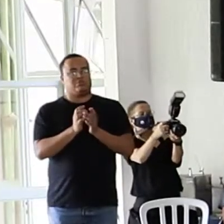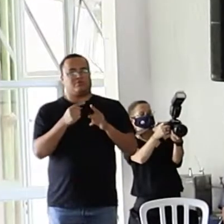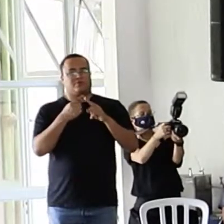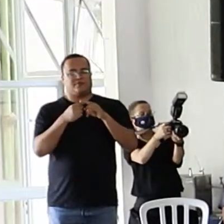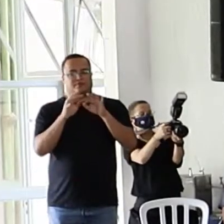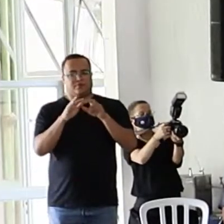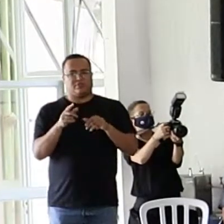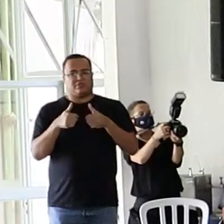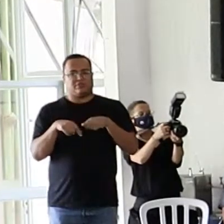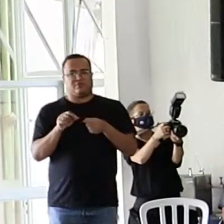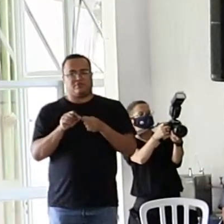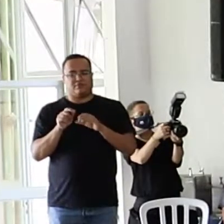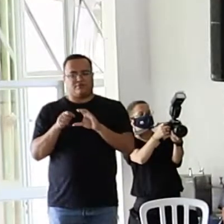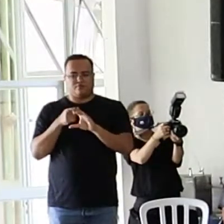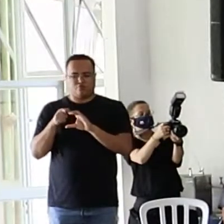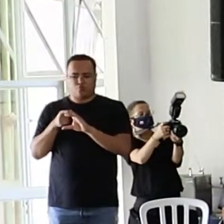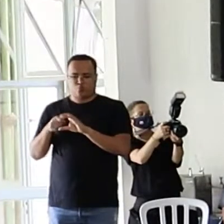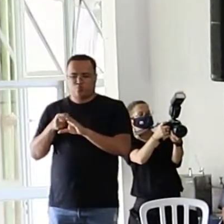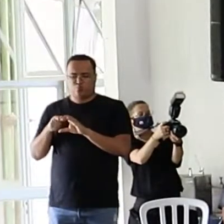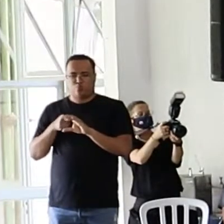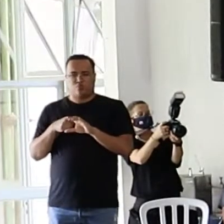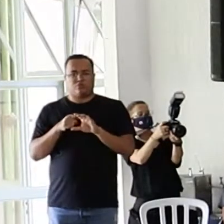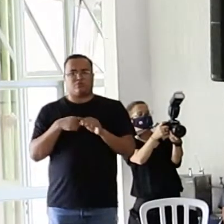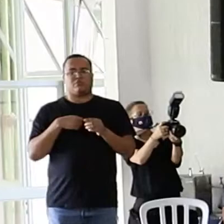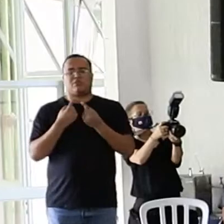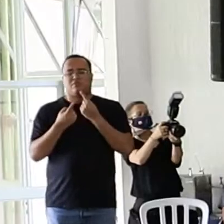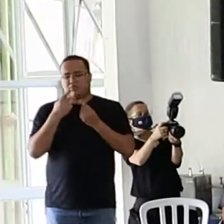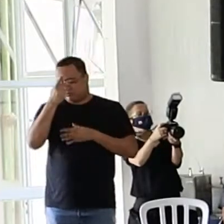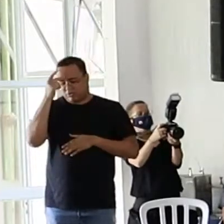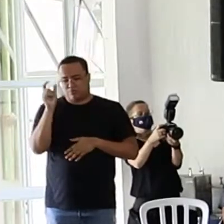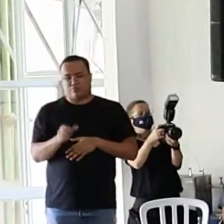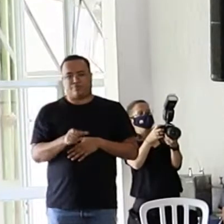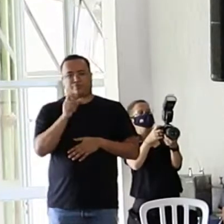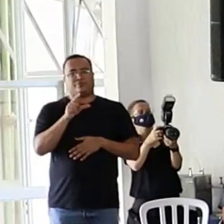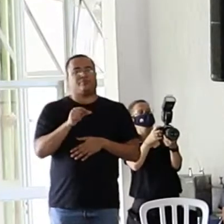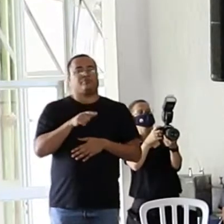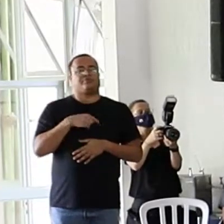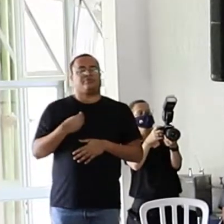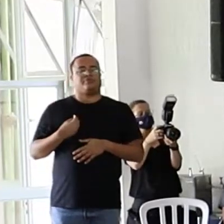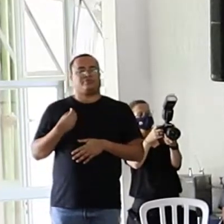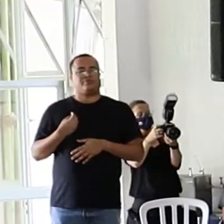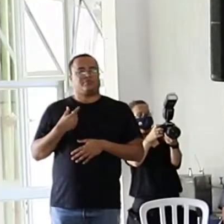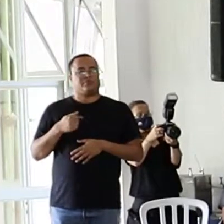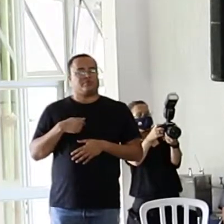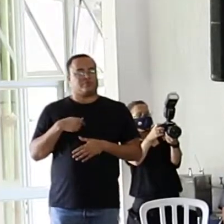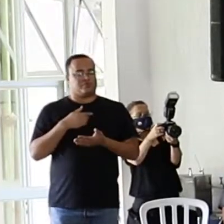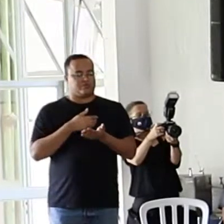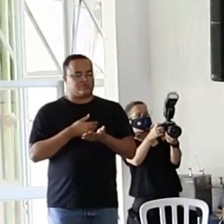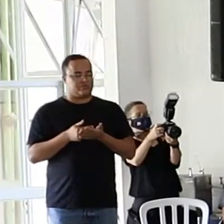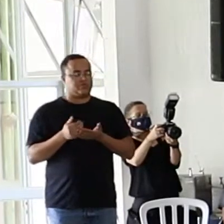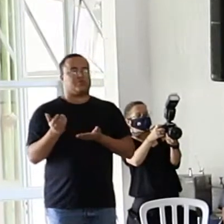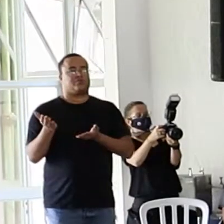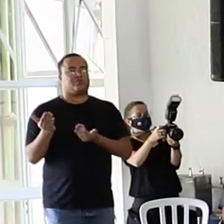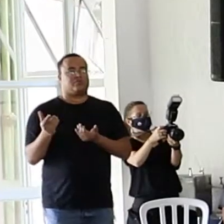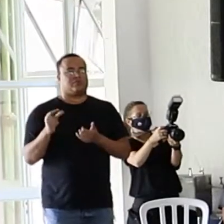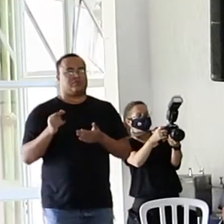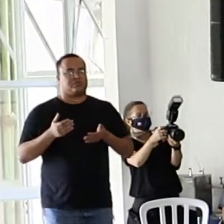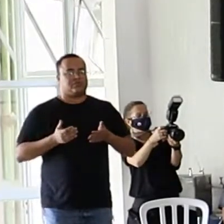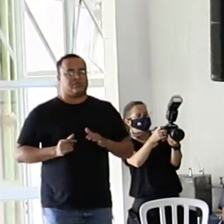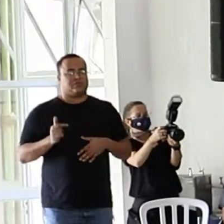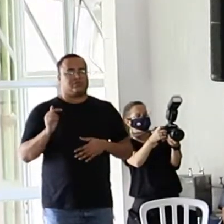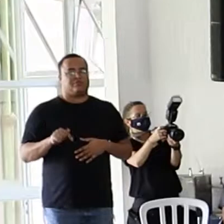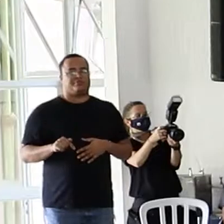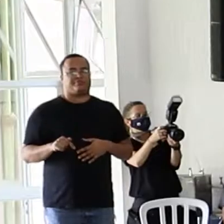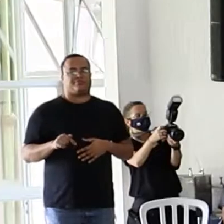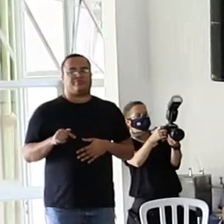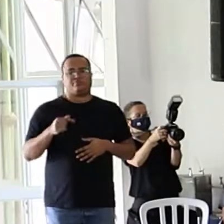lindo trabalho de registro e memória do Guará entrevistando pessoas que estão aqui desde o comecinho jovens que nasceram